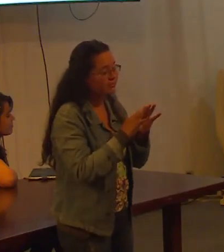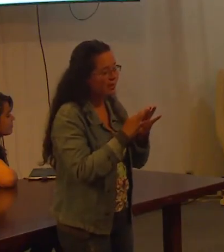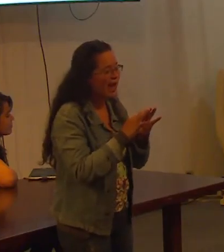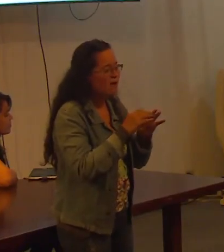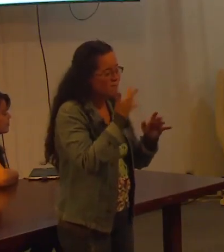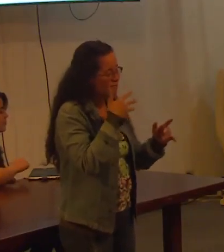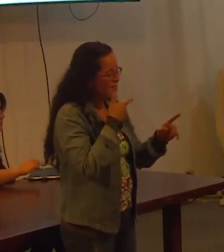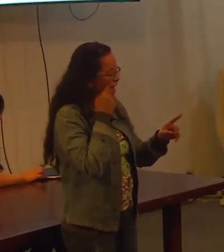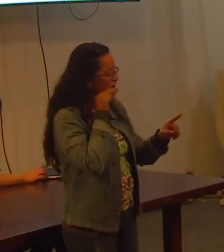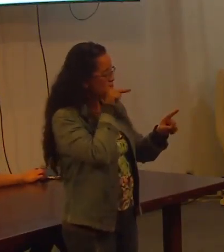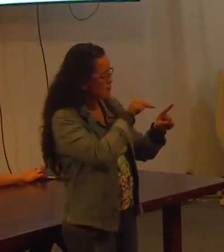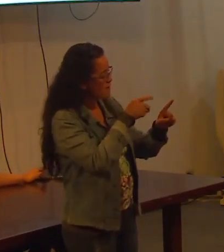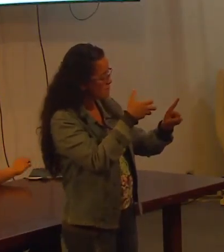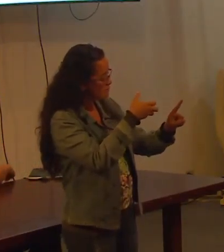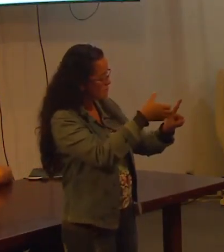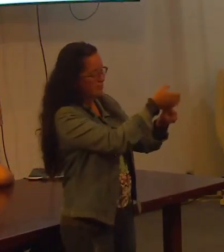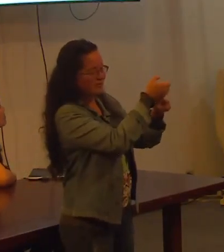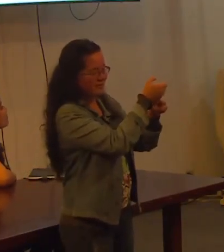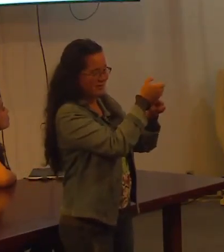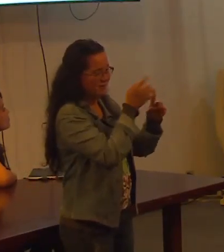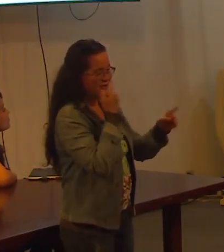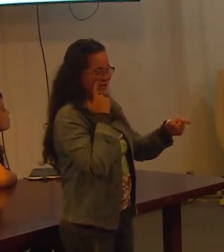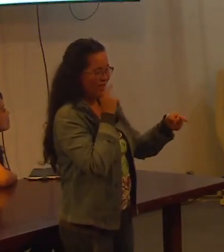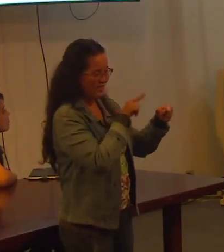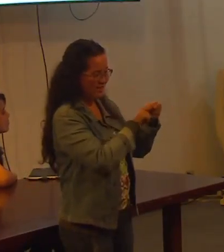y cambios actitudinales.